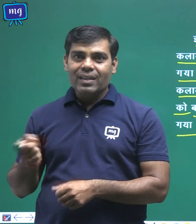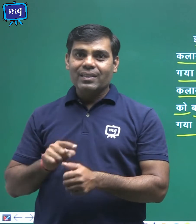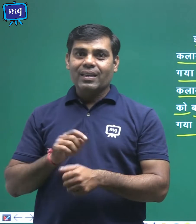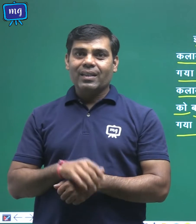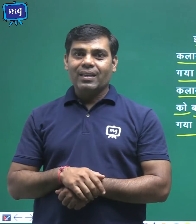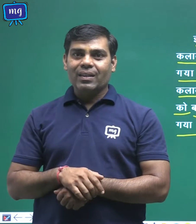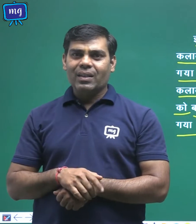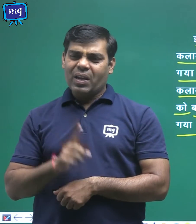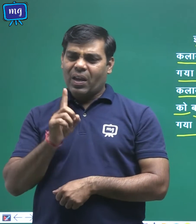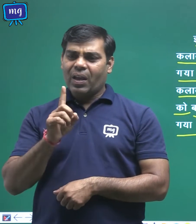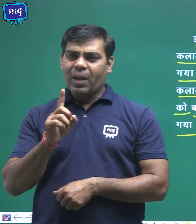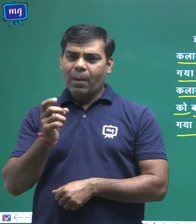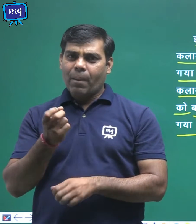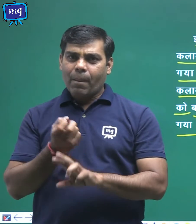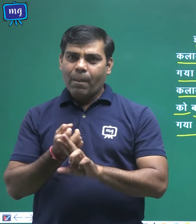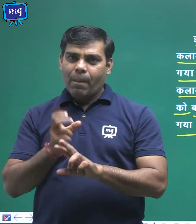एक पत्थर को